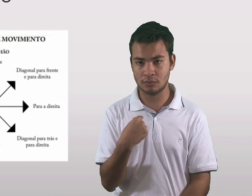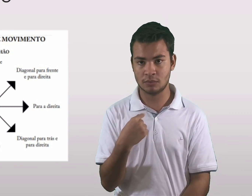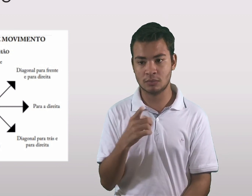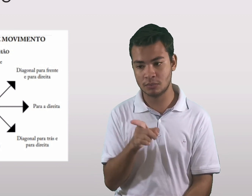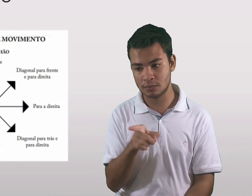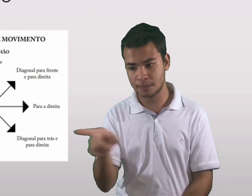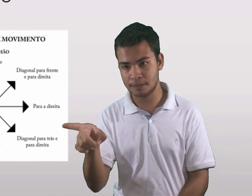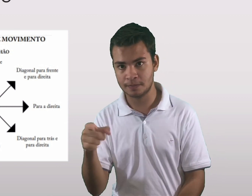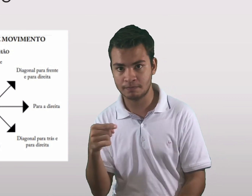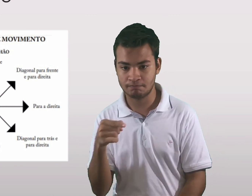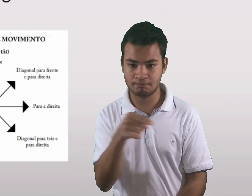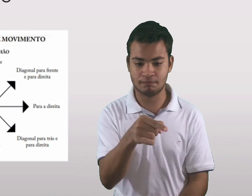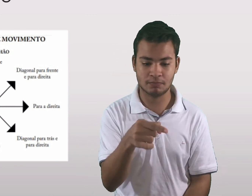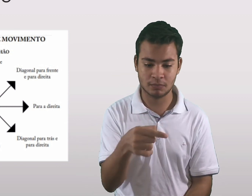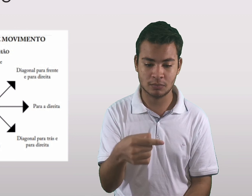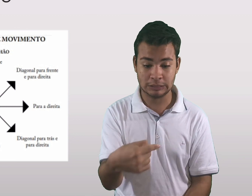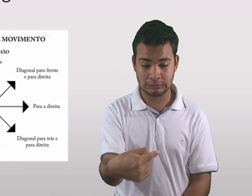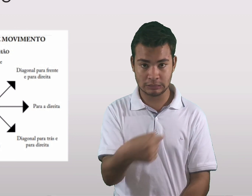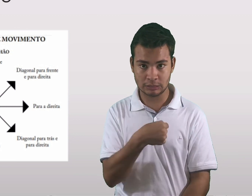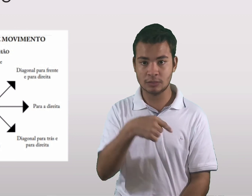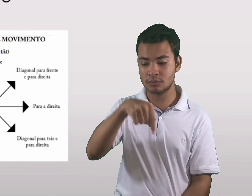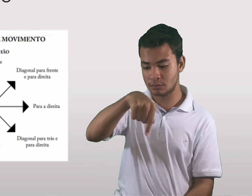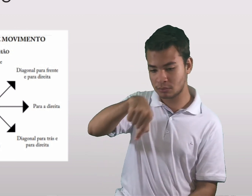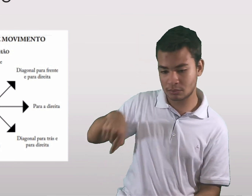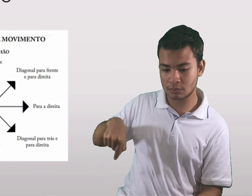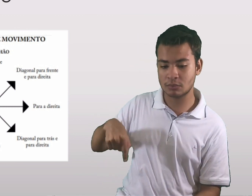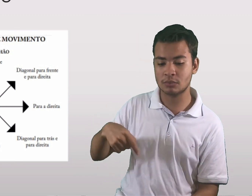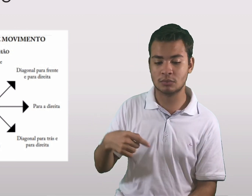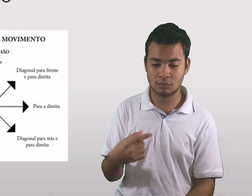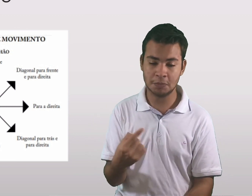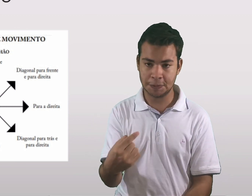para frente, para trás, para as diagonais.